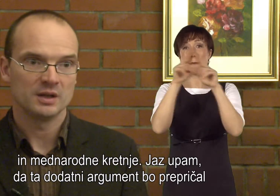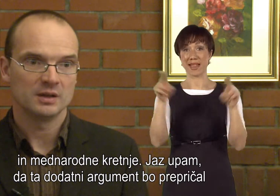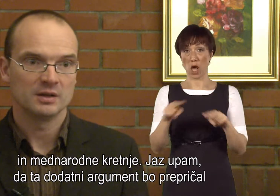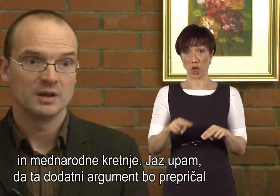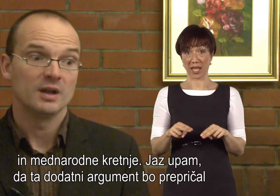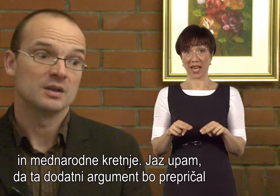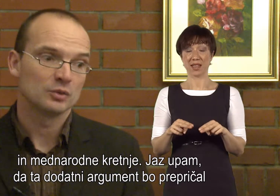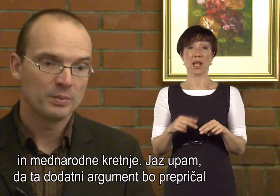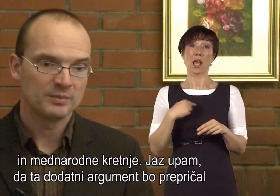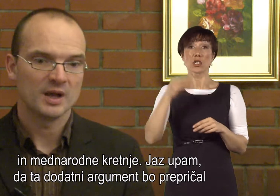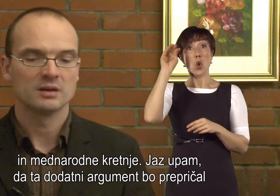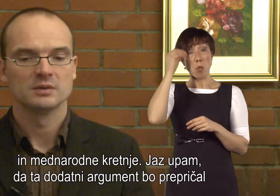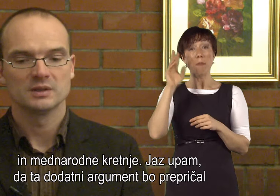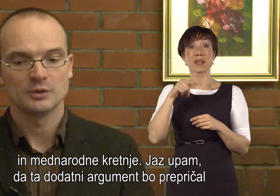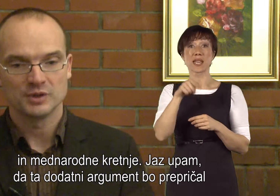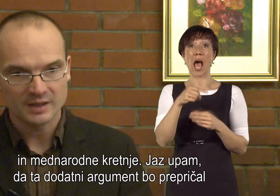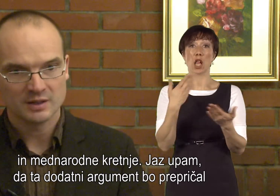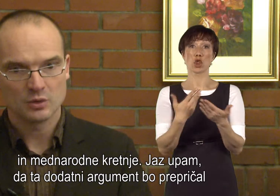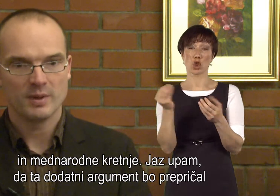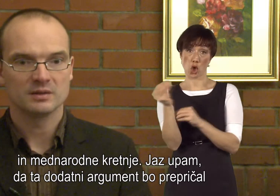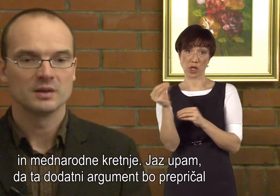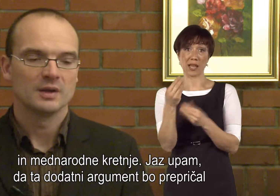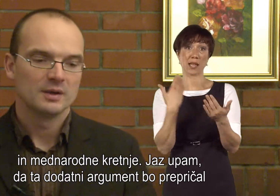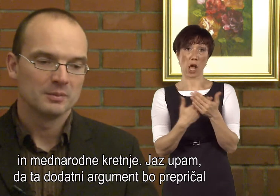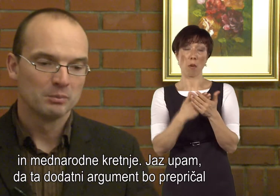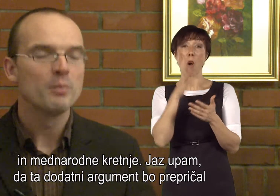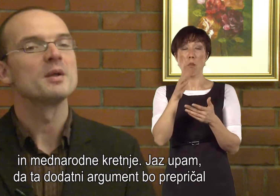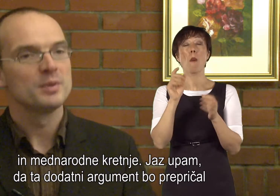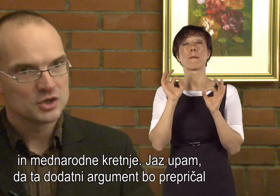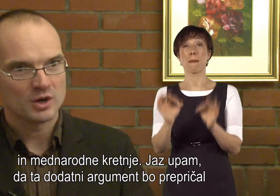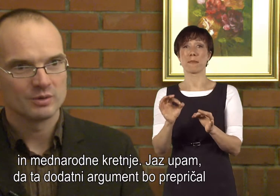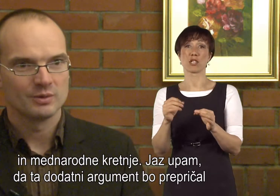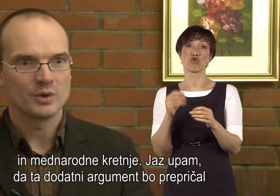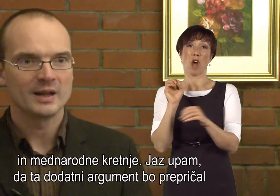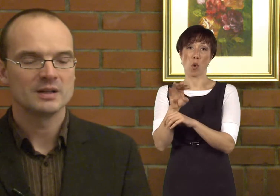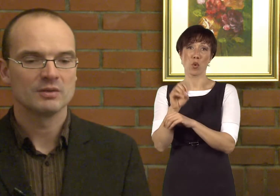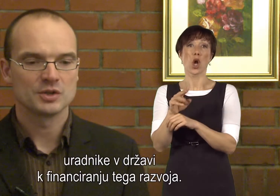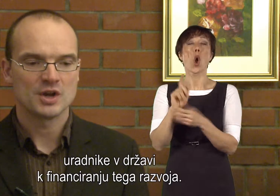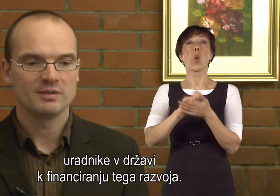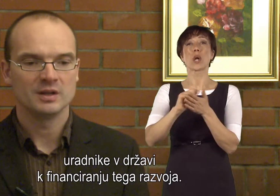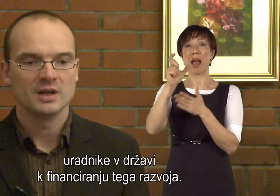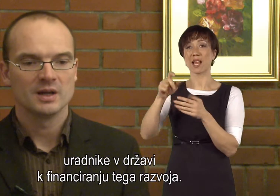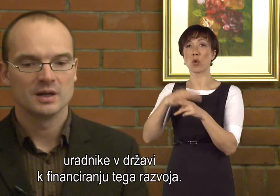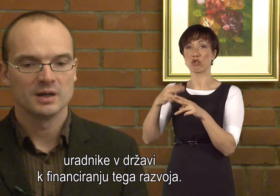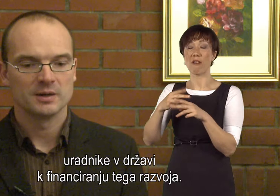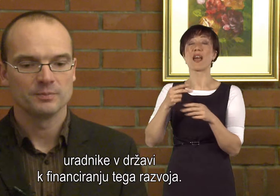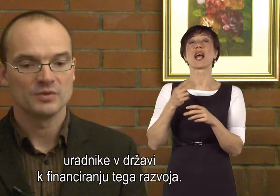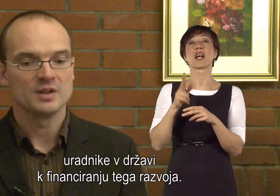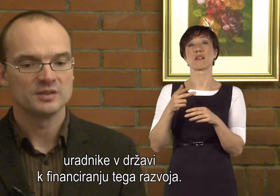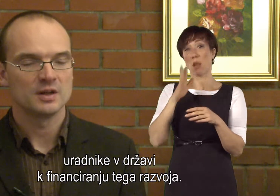mednarodne kretnje. In jaz upam, da ta dodatni argument bo prepričal uradnike v državi